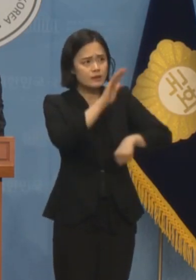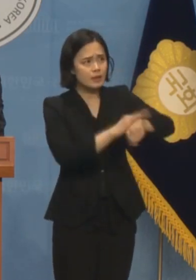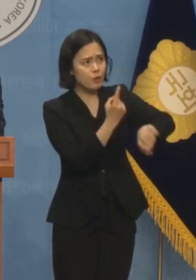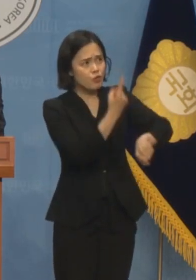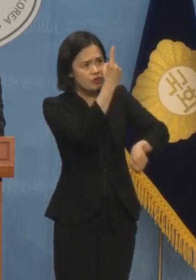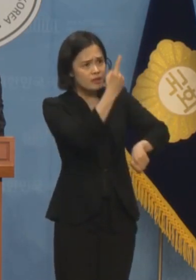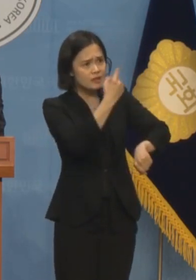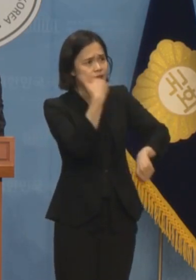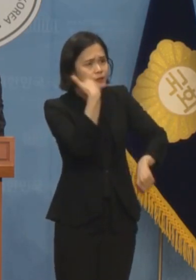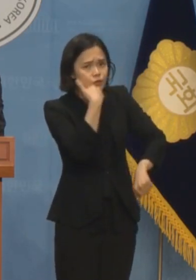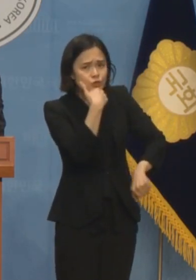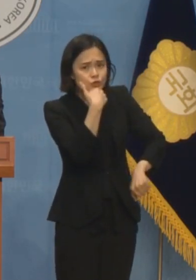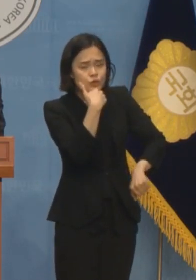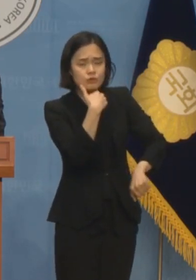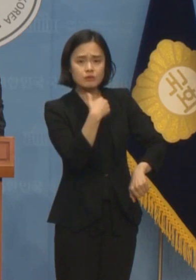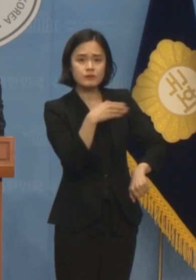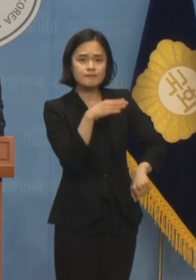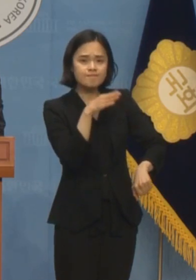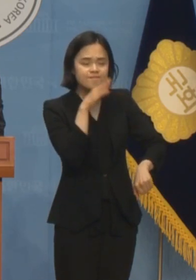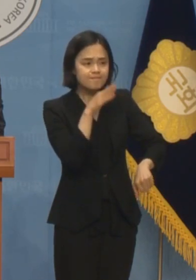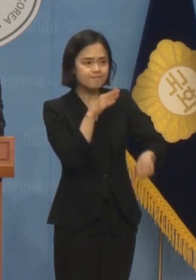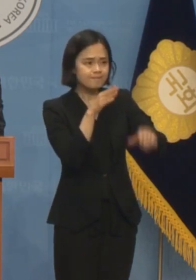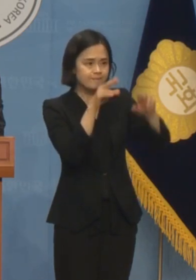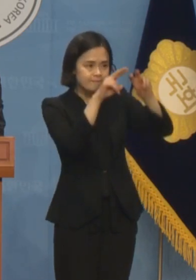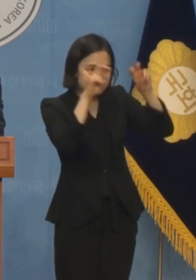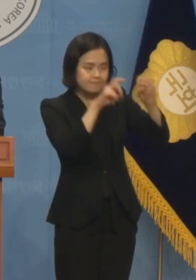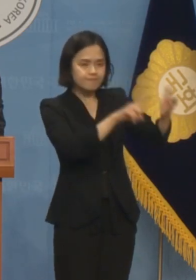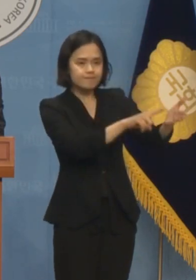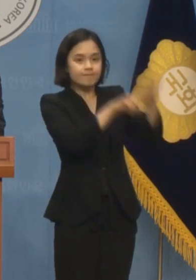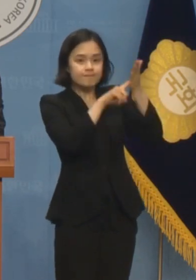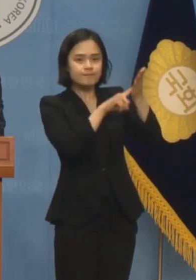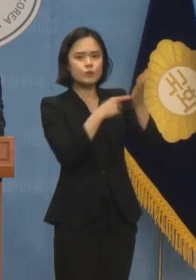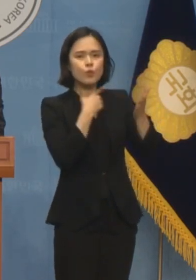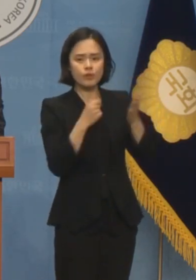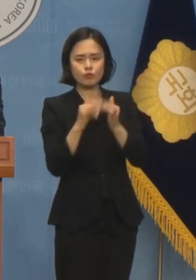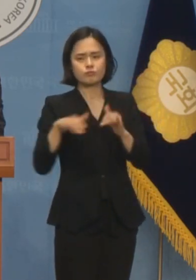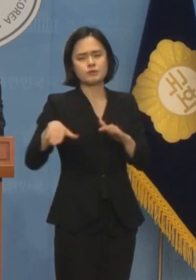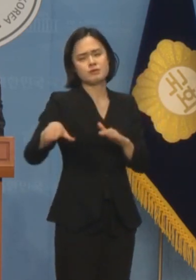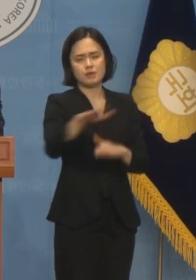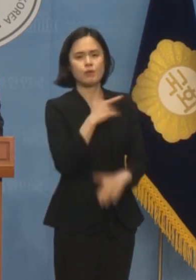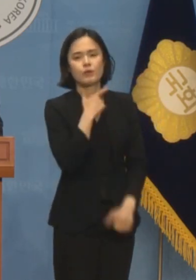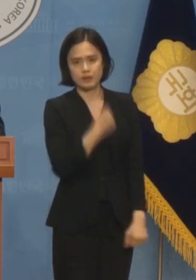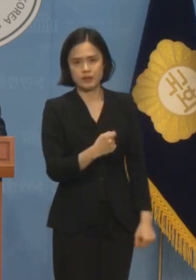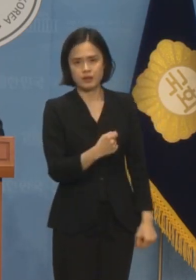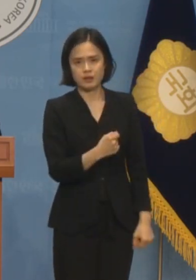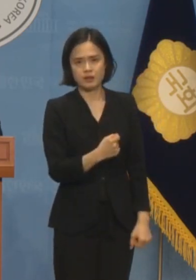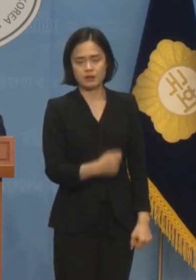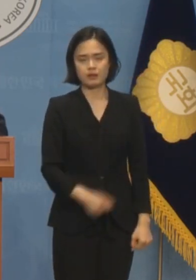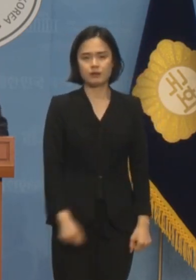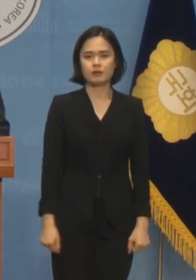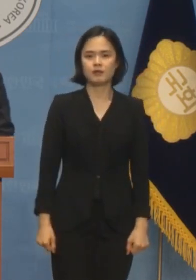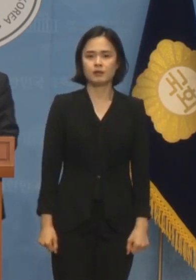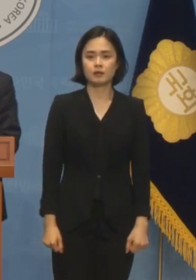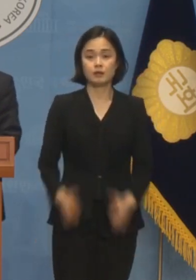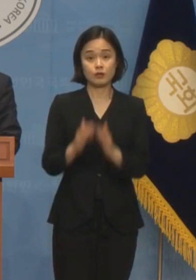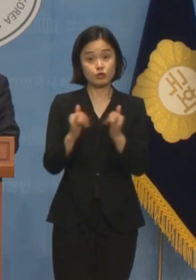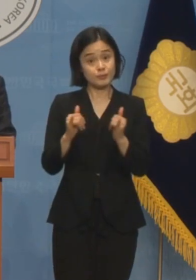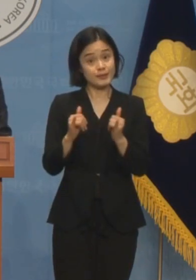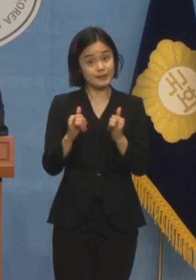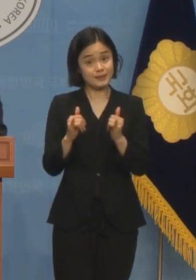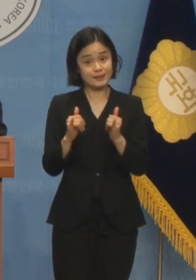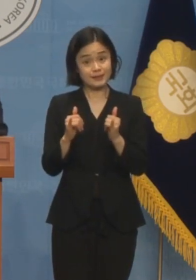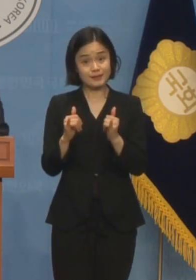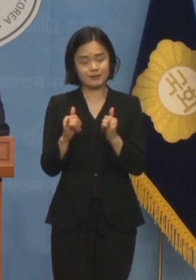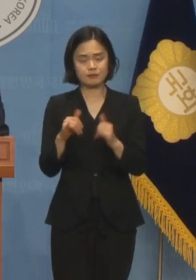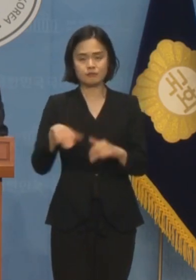의혹을 제대로 규명하자는 국민의 목소리가 높아지고 있습니다. 국민들은 윤석열 대통령이